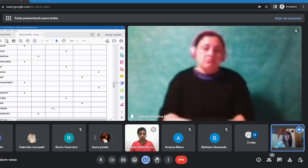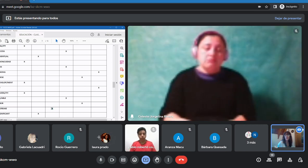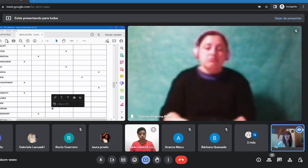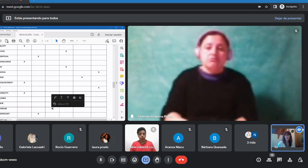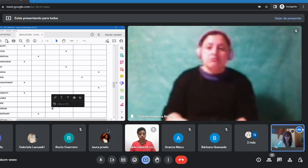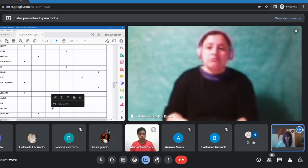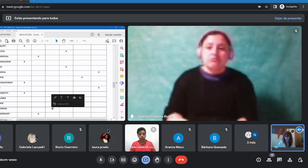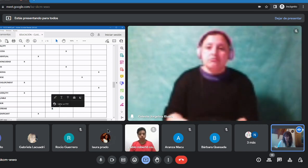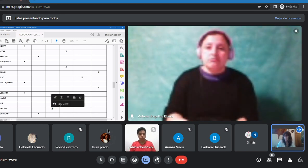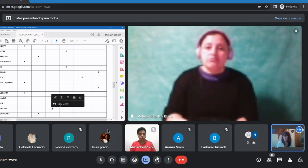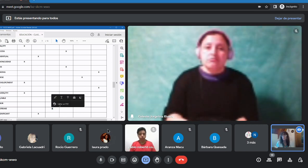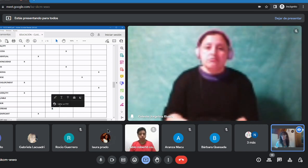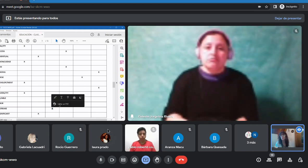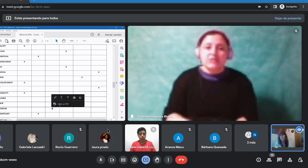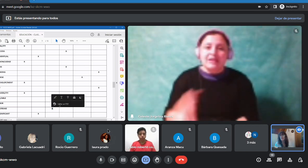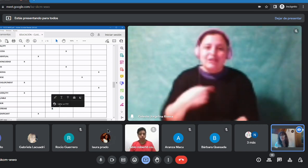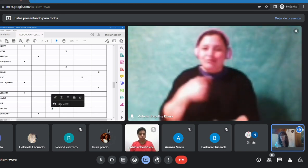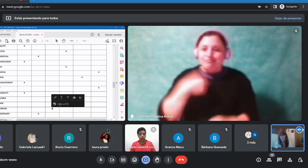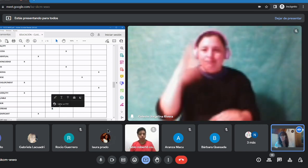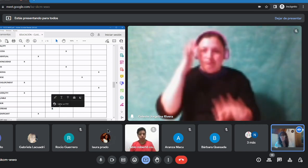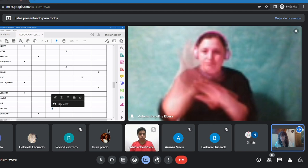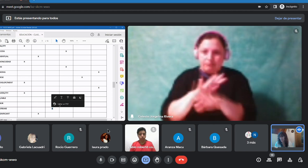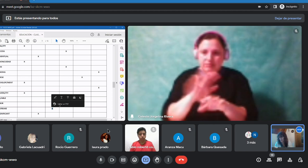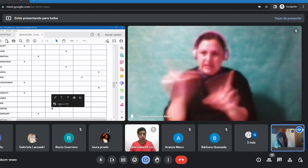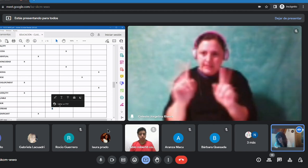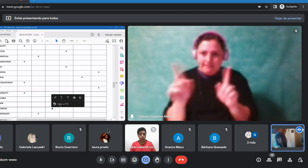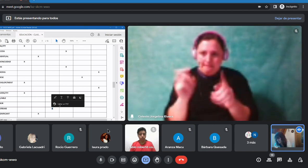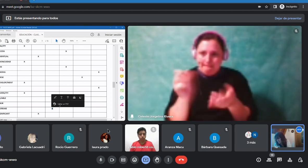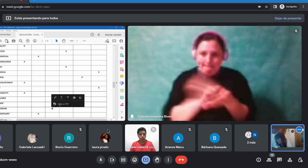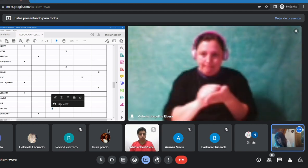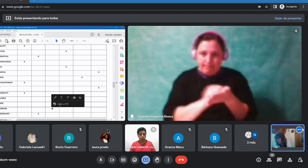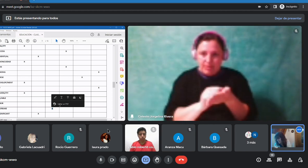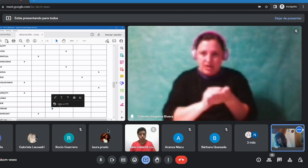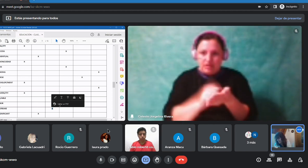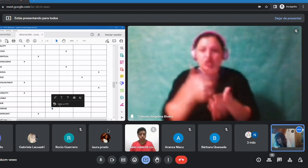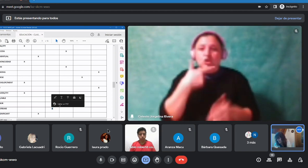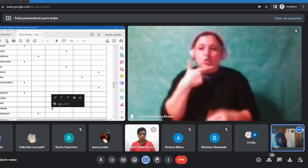mal, increase está como sustantivo, dijimos.